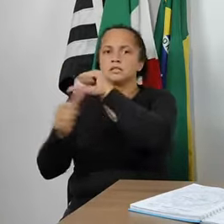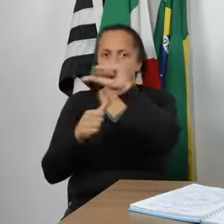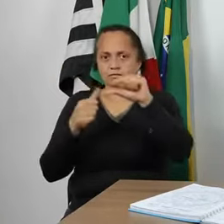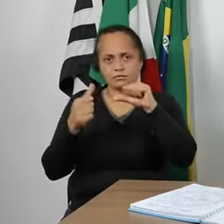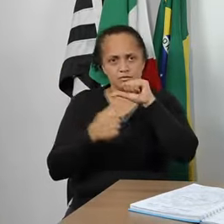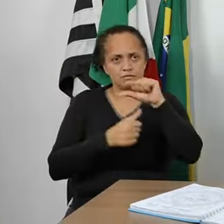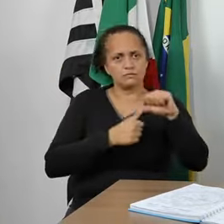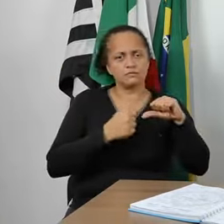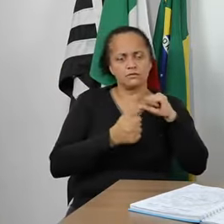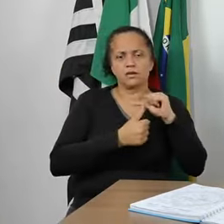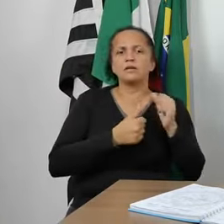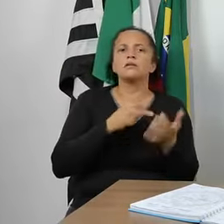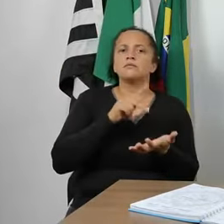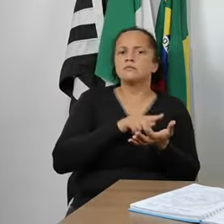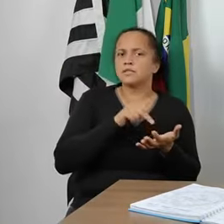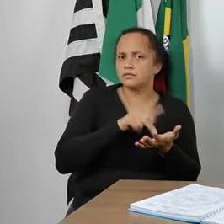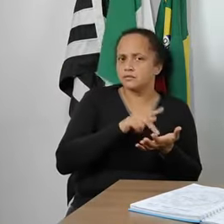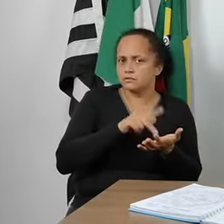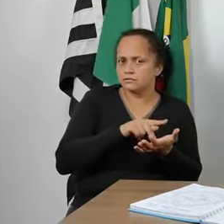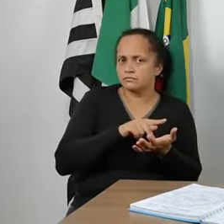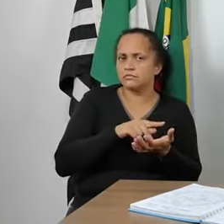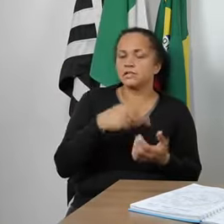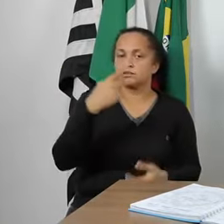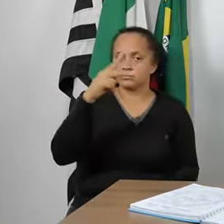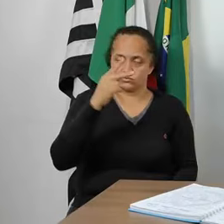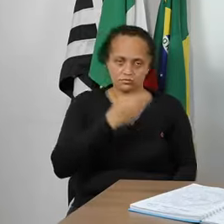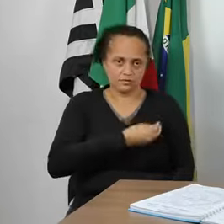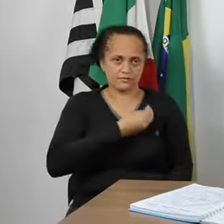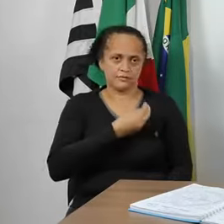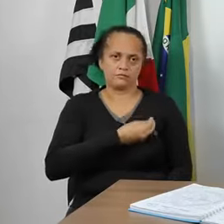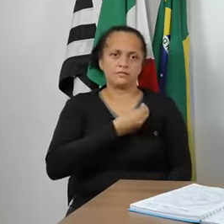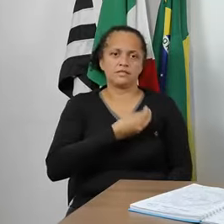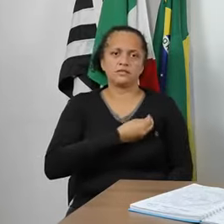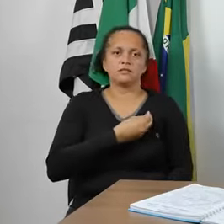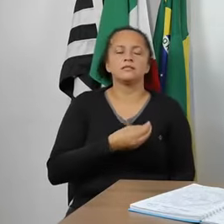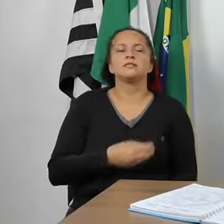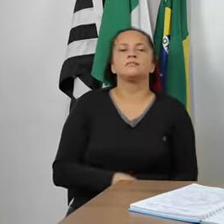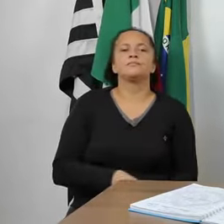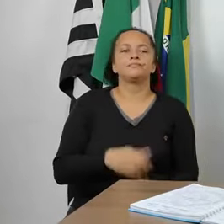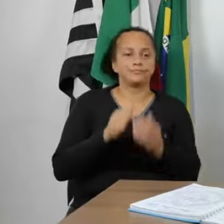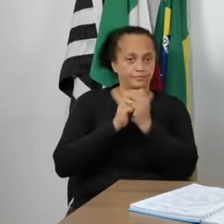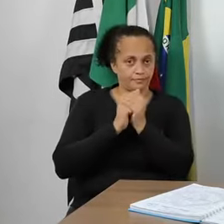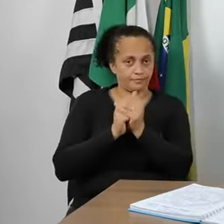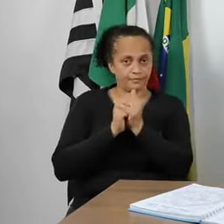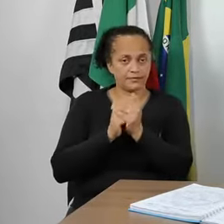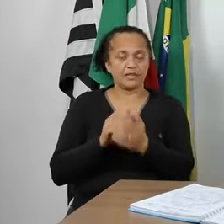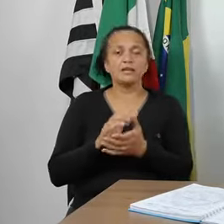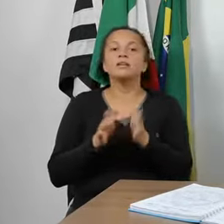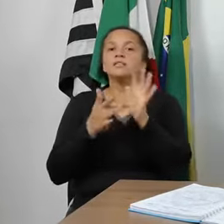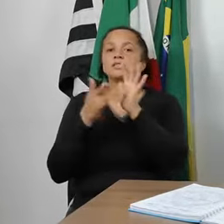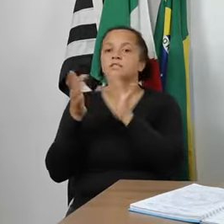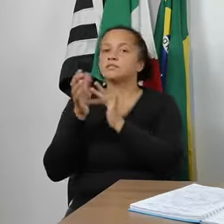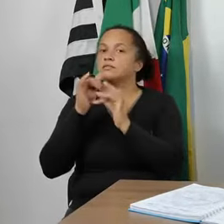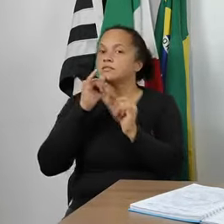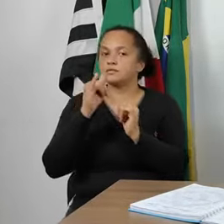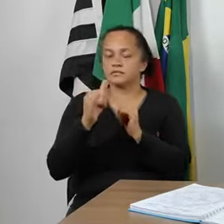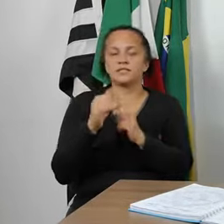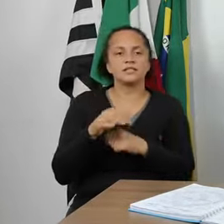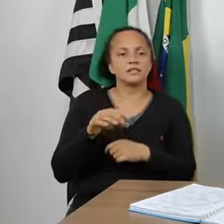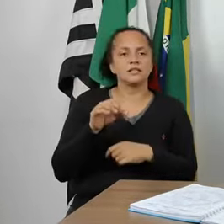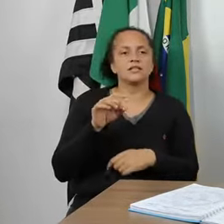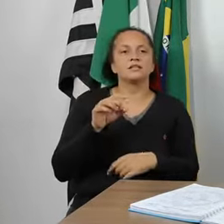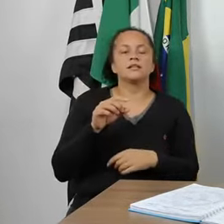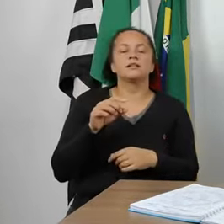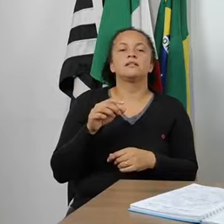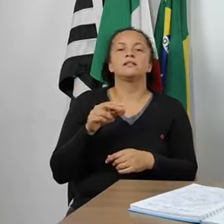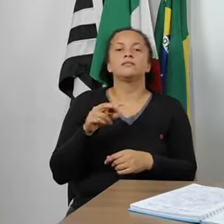você viva uma vida eterna com o Senhor. Amém? Jesus disse, nem só de pão viverá o homem, mas de toda